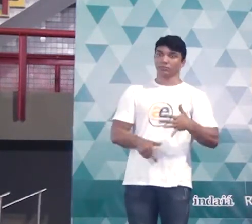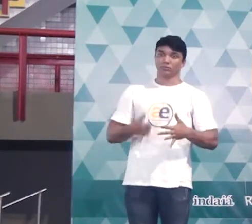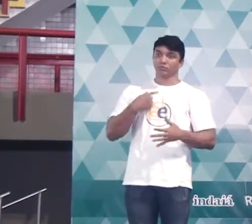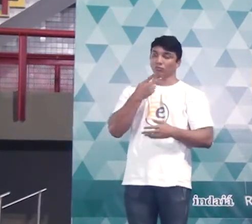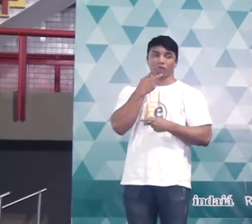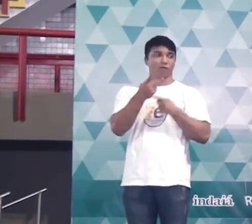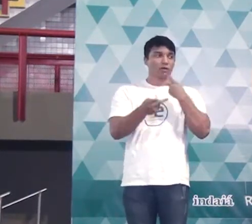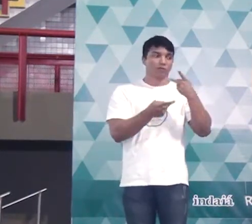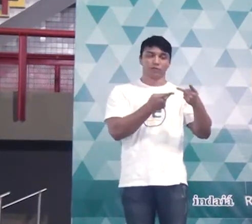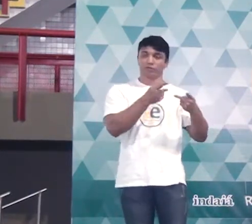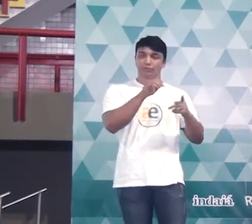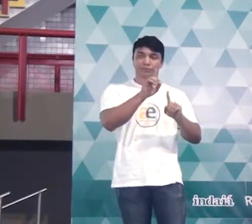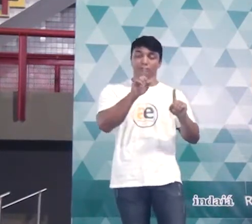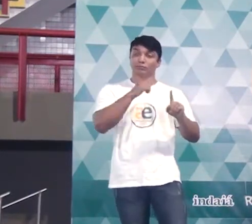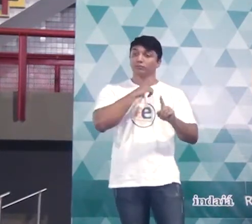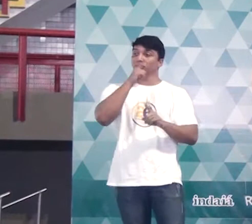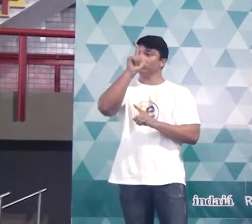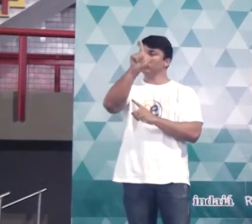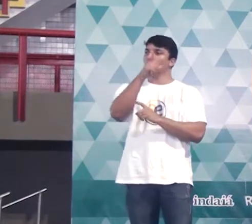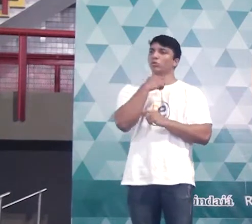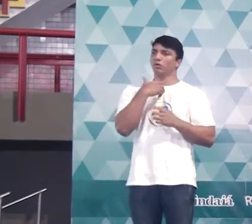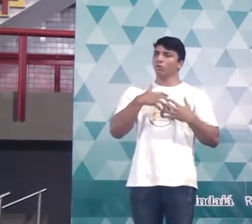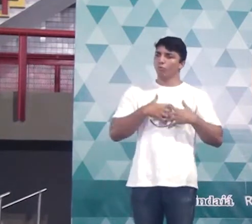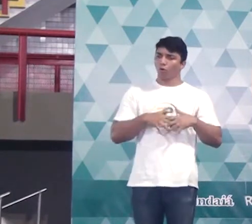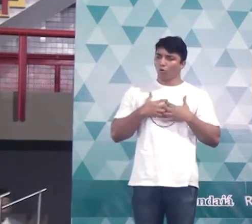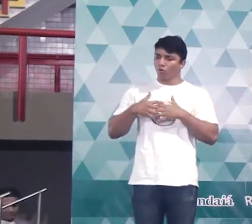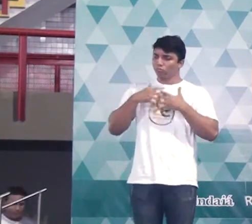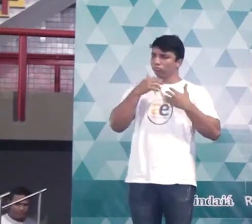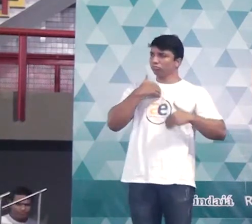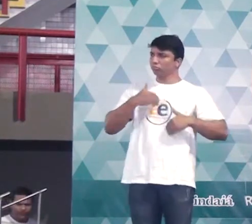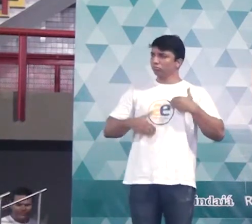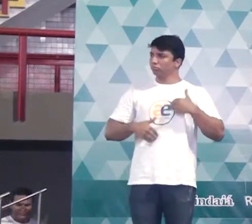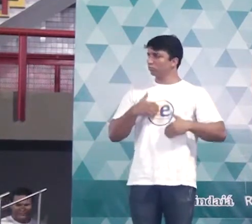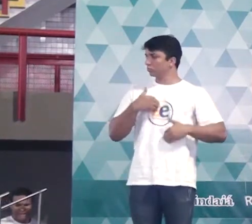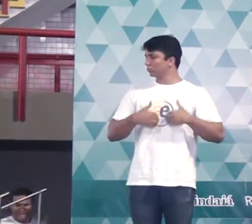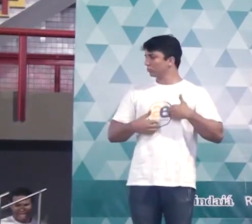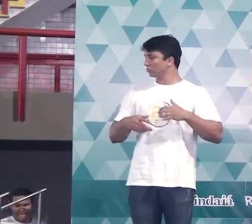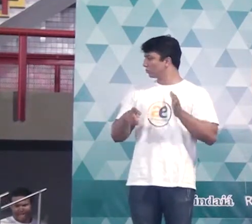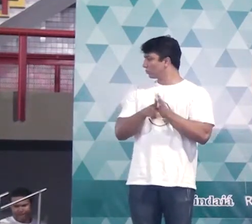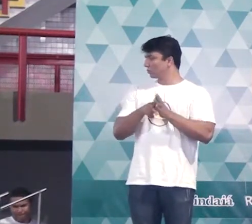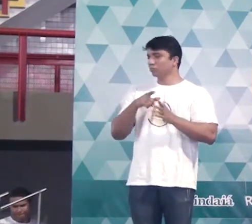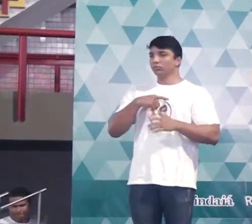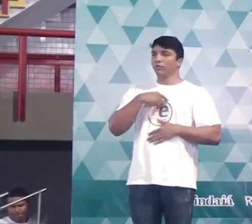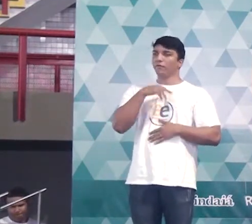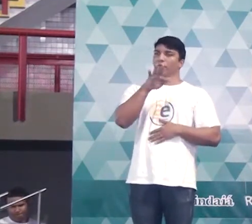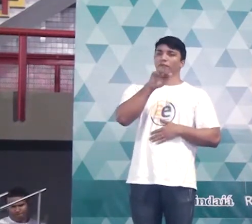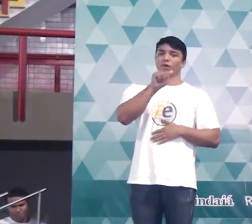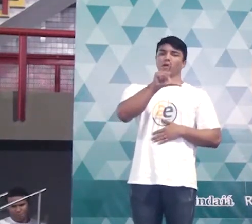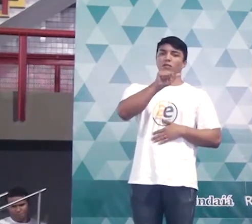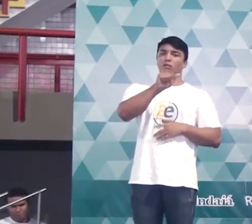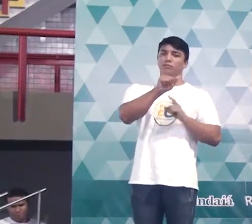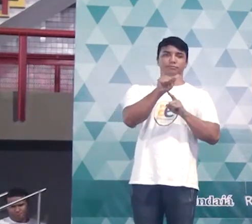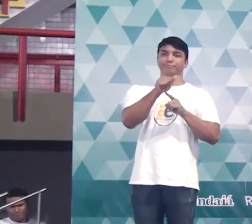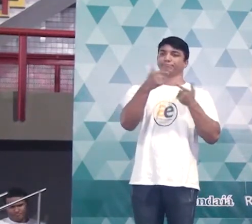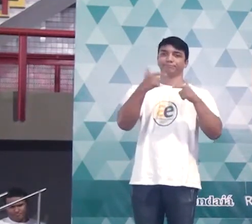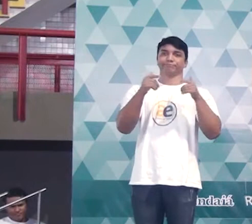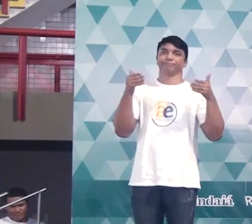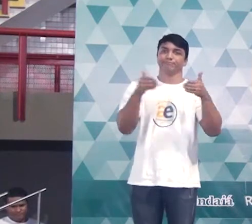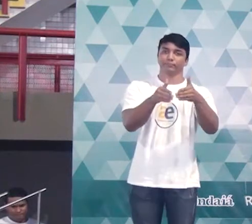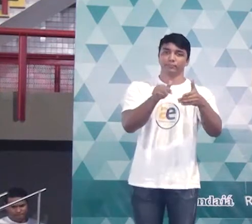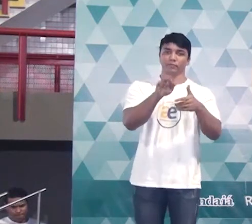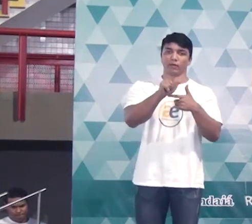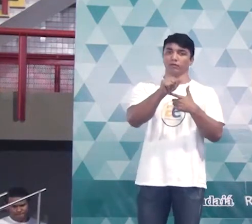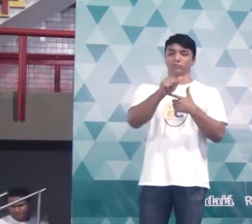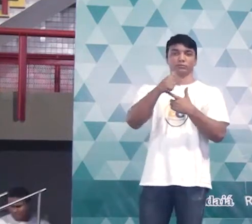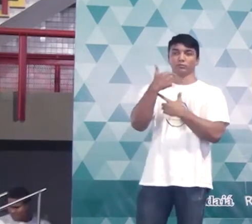né? Tem algum órgão no corpo humano que sirva exclusivamente para a fala? Não, não tem.